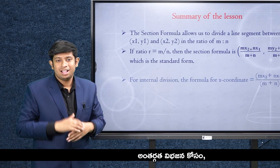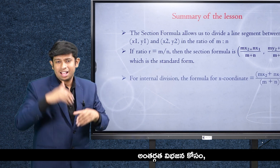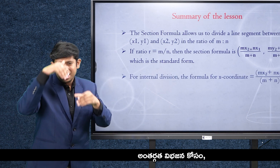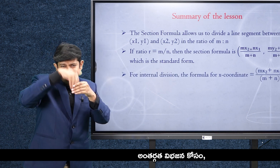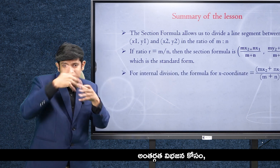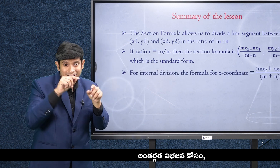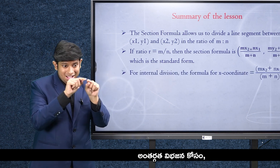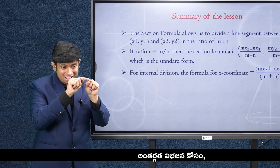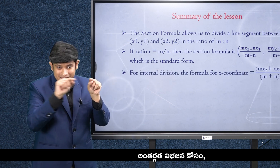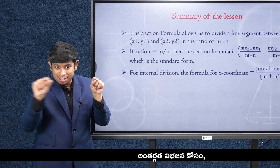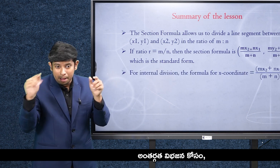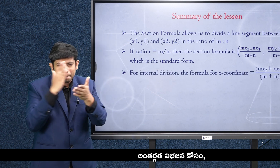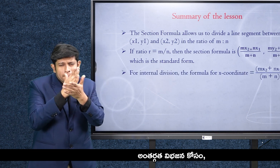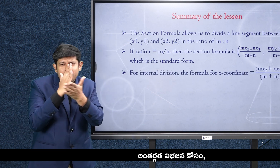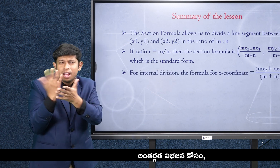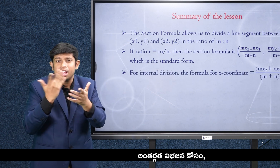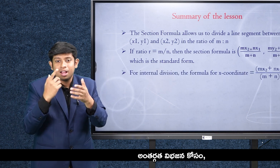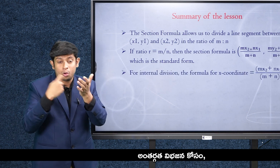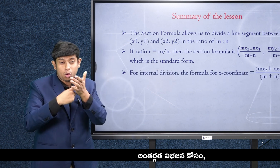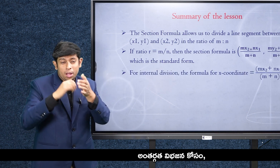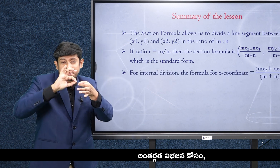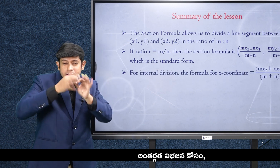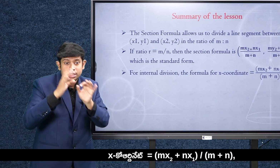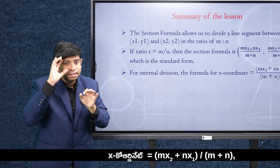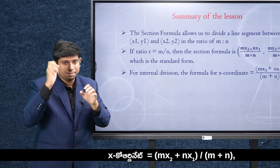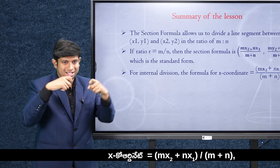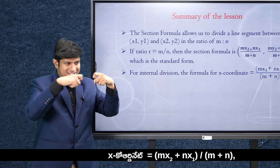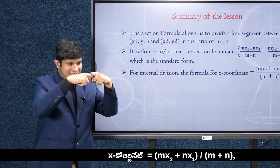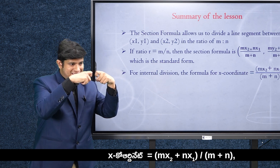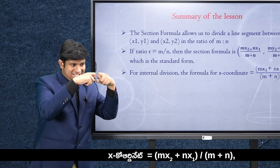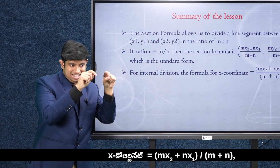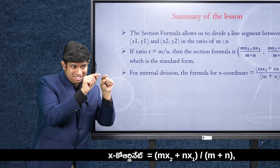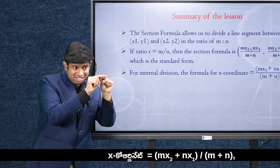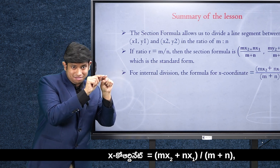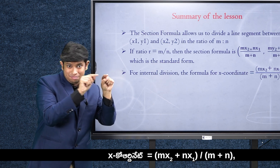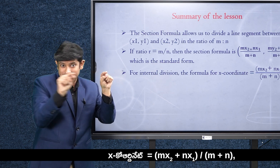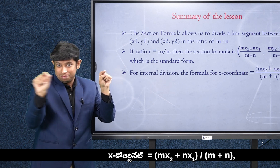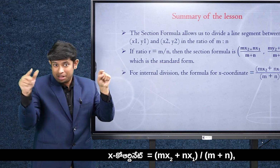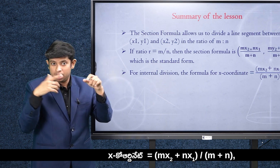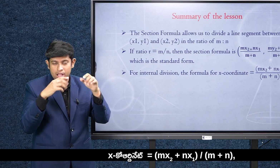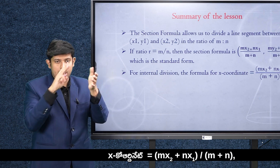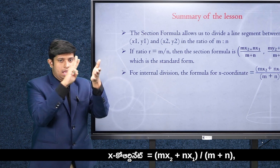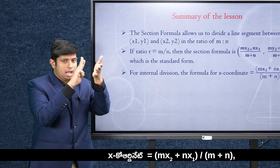అంతర్గత విభజన కోసం ఎక్స్ కోఆర్డినేట్ =